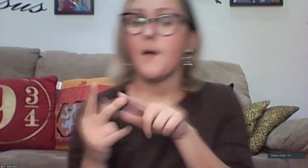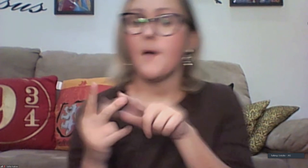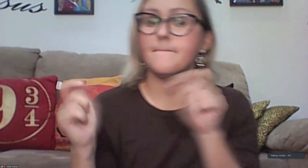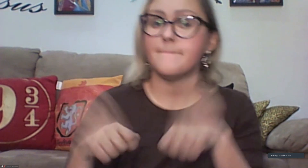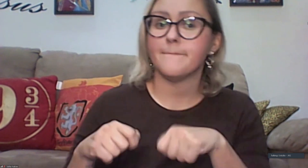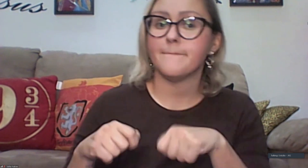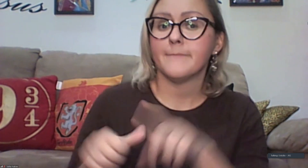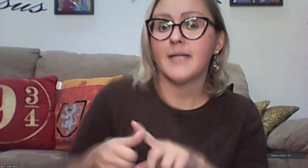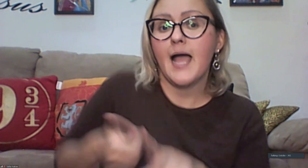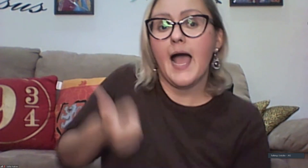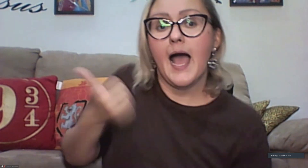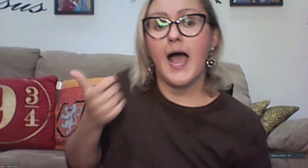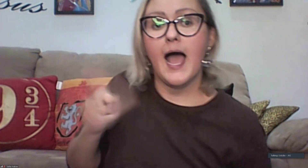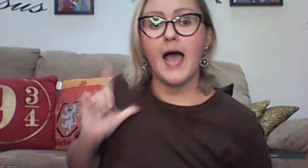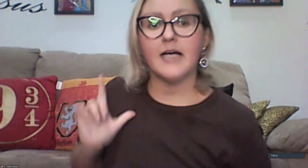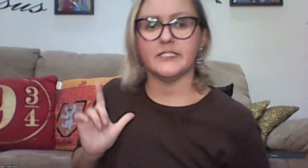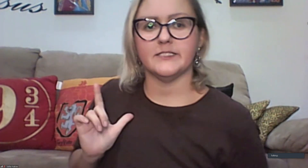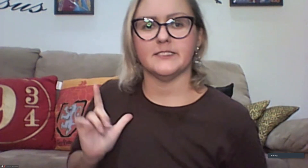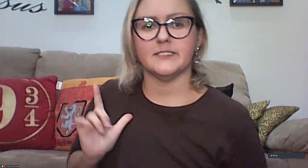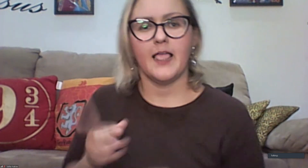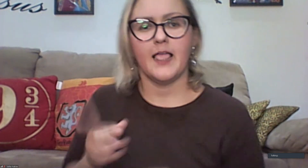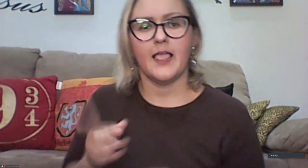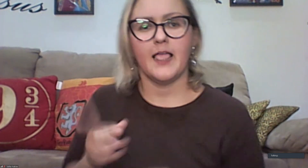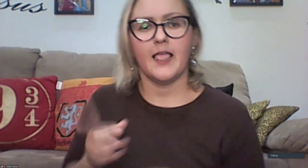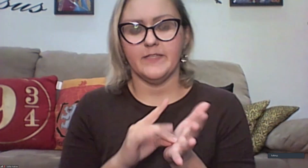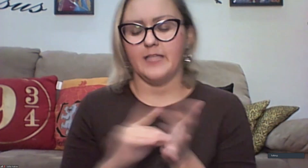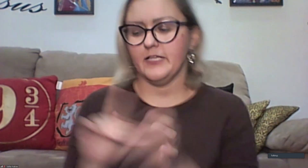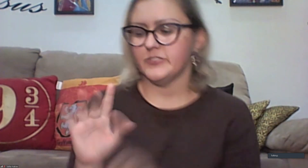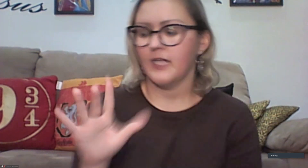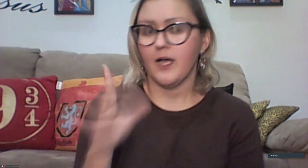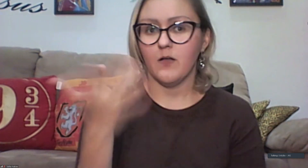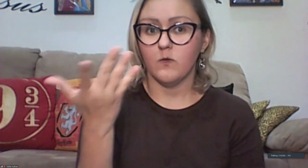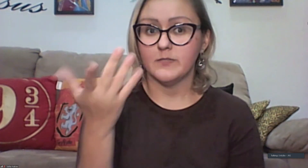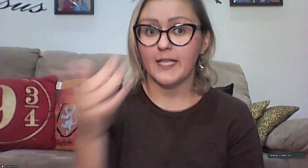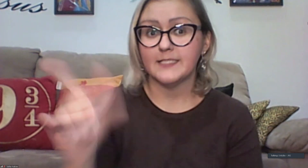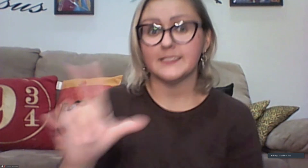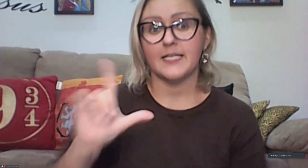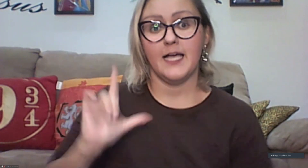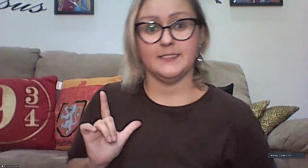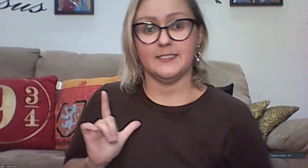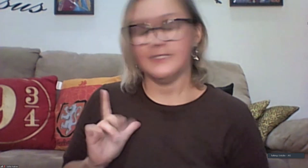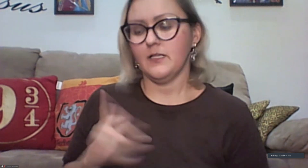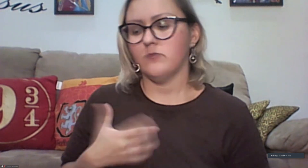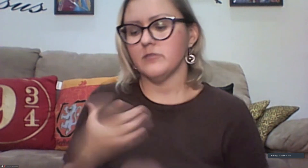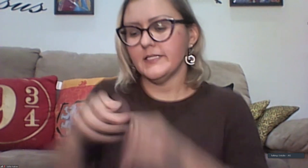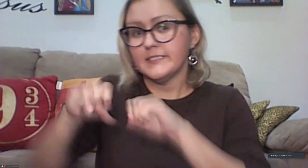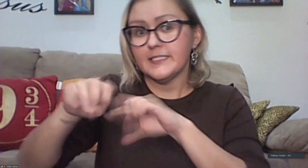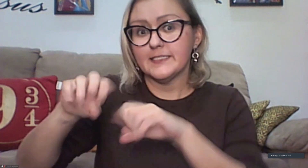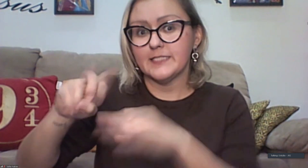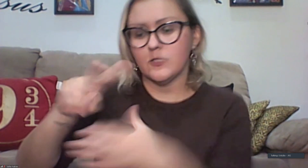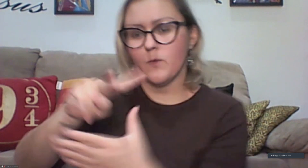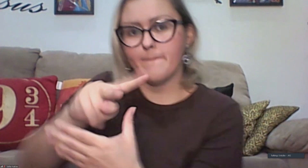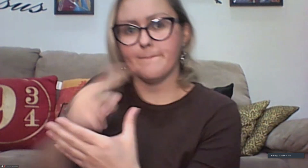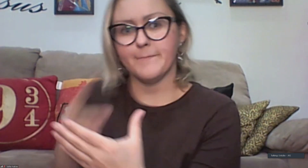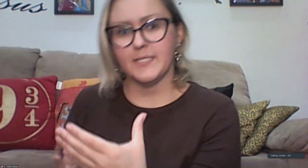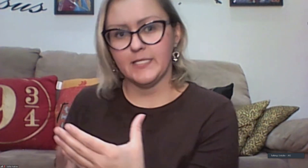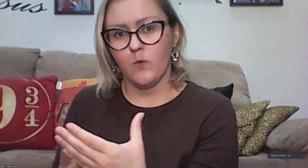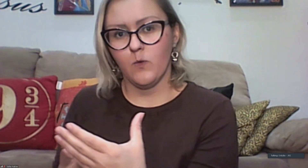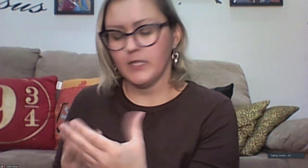aluno, então você sabe, a questão do ensino bilíngue, então você já vem com o vocabulário